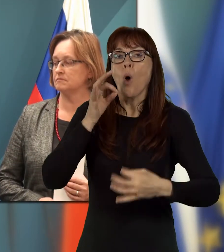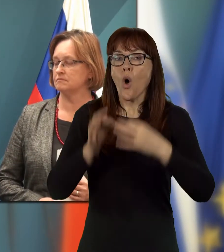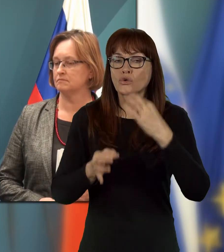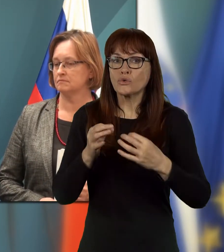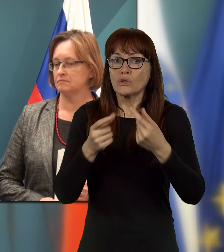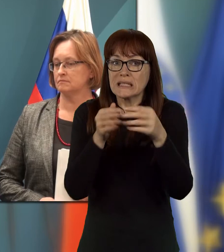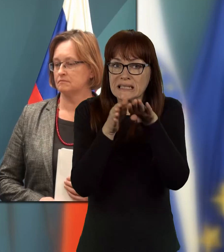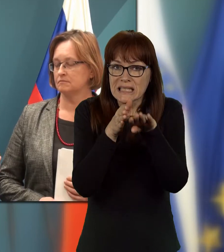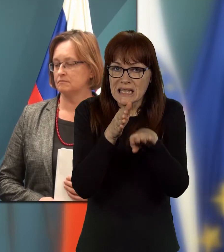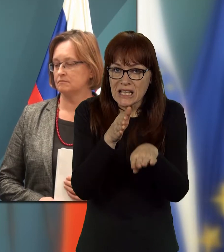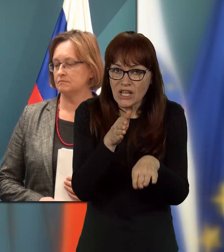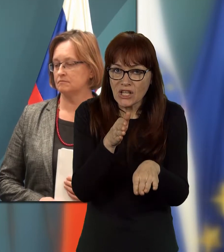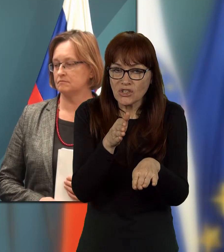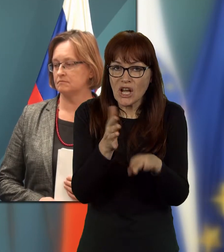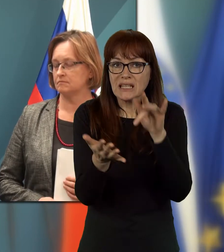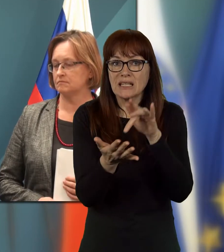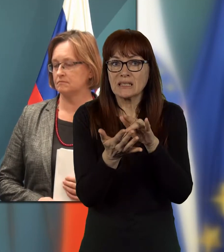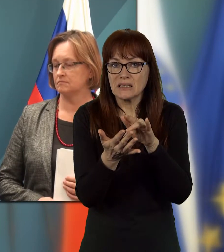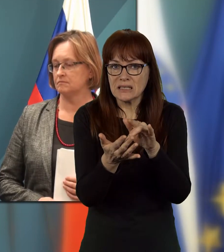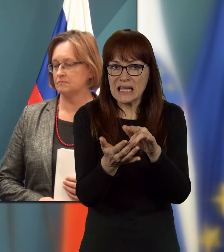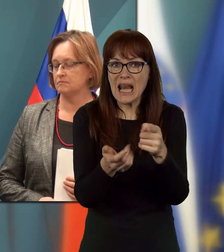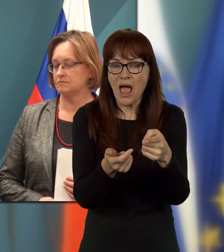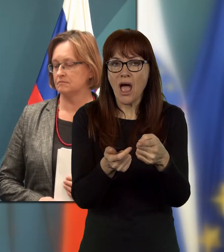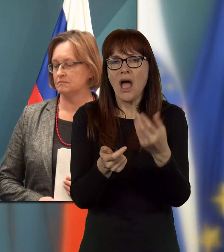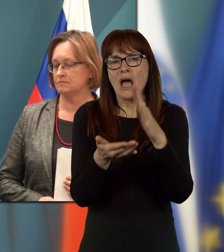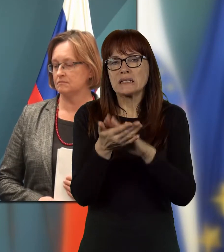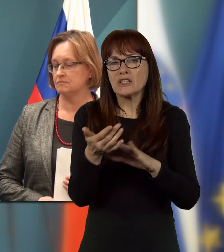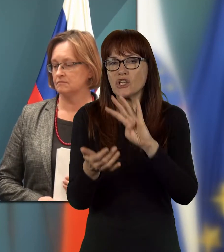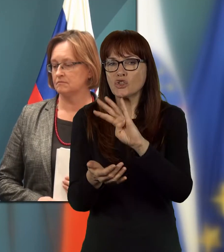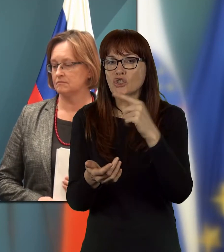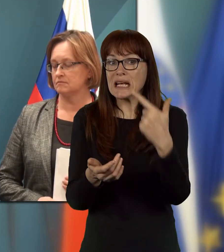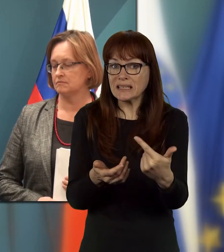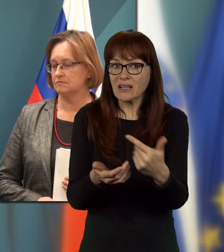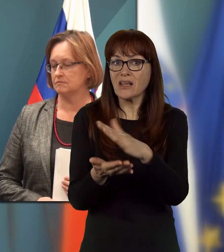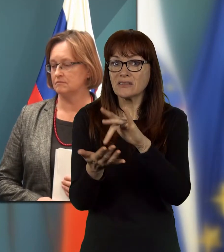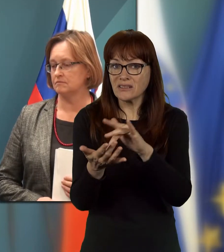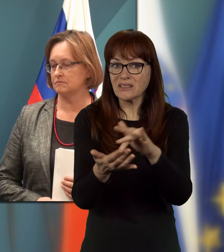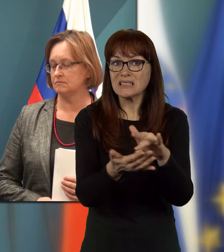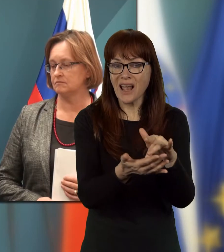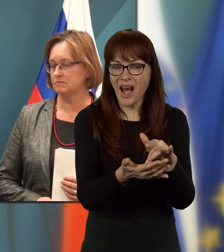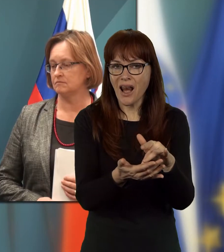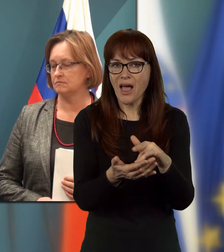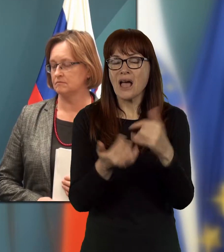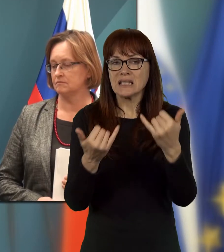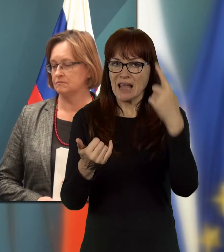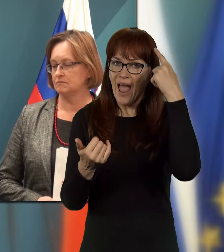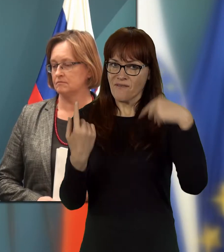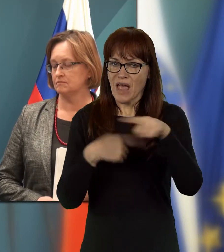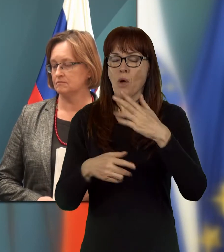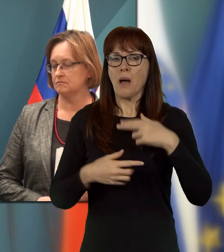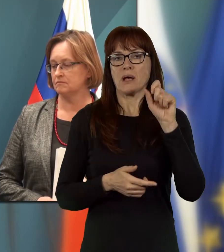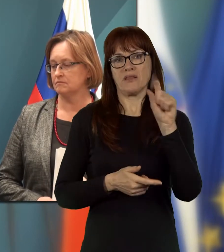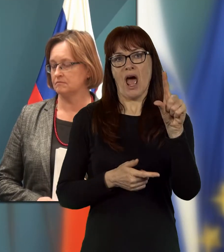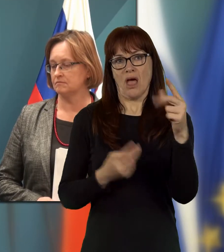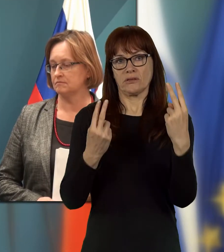poskušali znižati ciljev, ker začeli smo z 34, zdaj vemo,